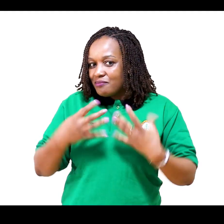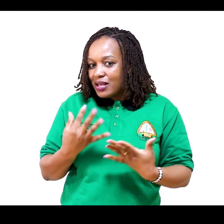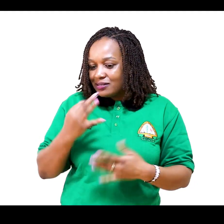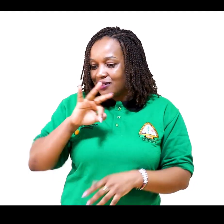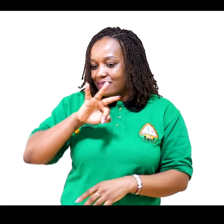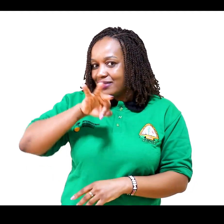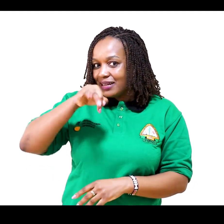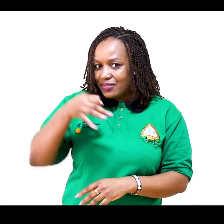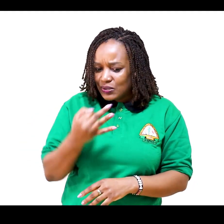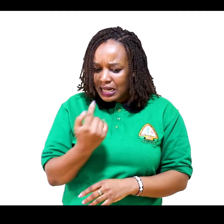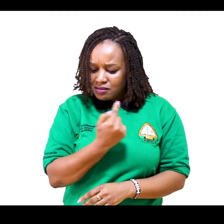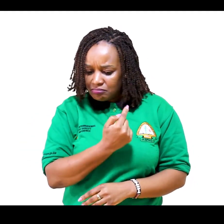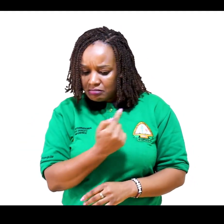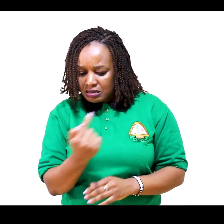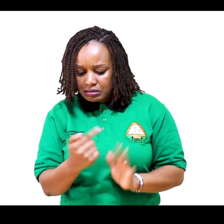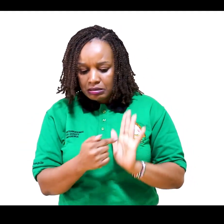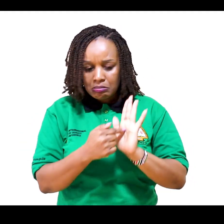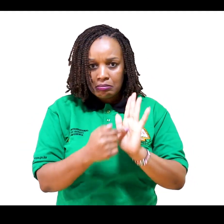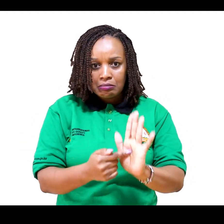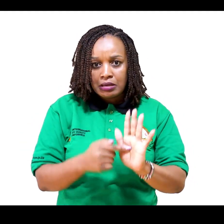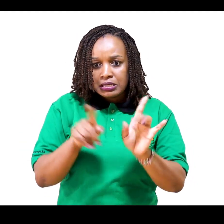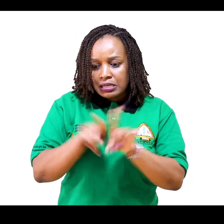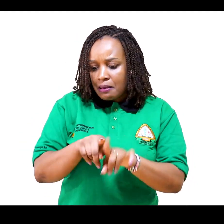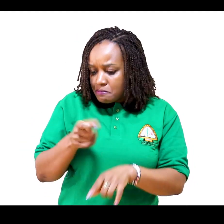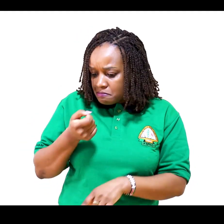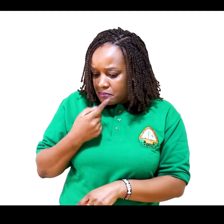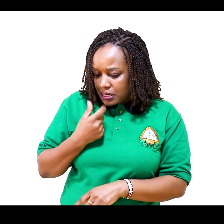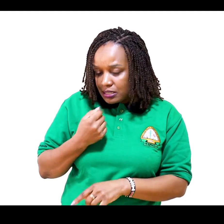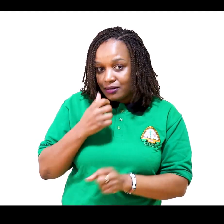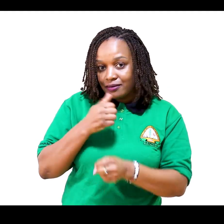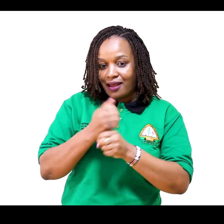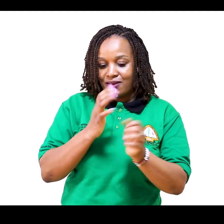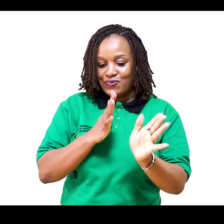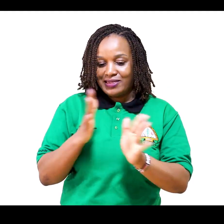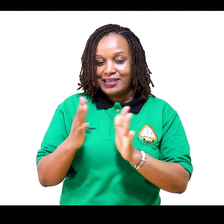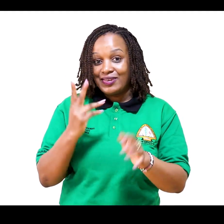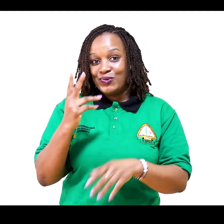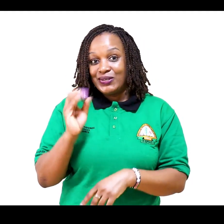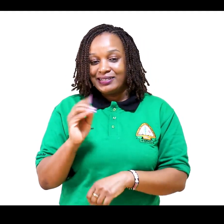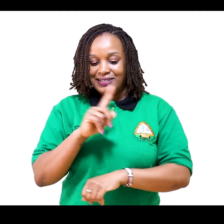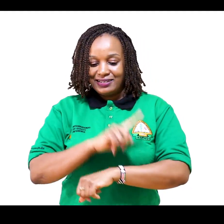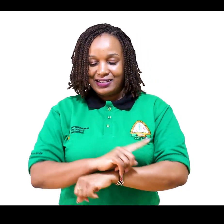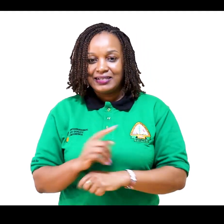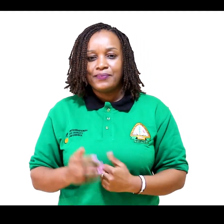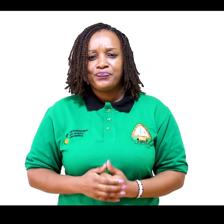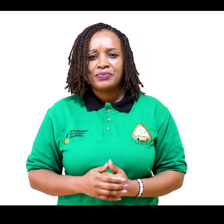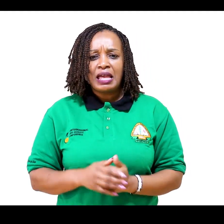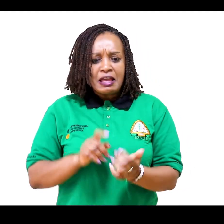shilingi 3,000 kwa kila sampuli kwa kila mdudu na hufanyika ndani ya siku 20.